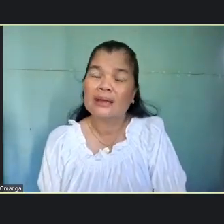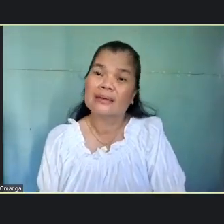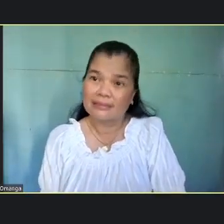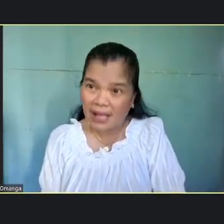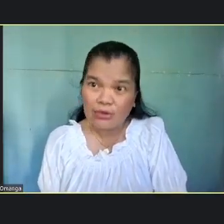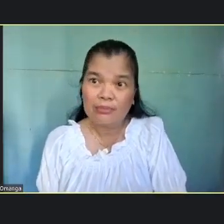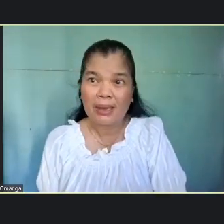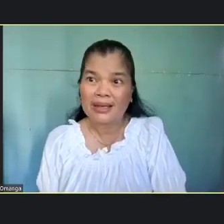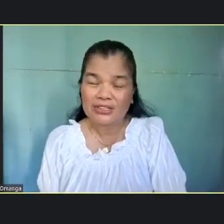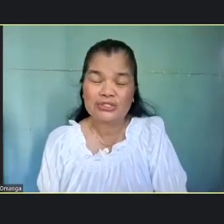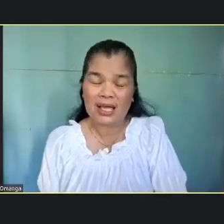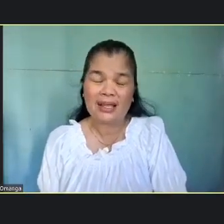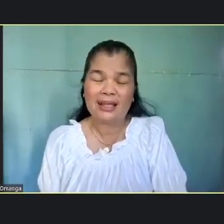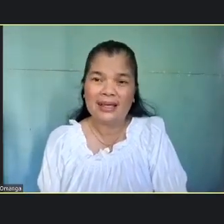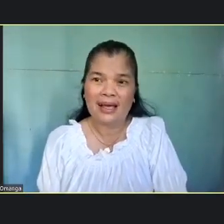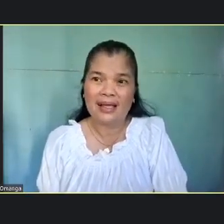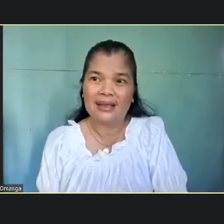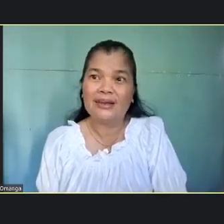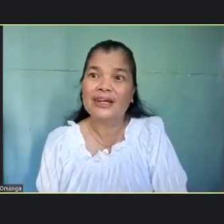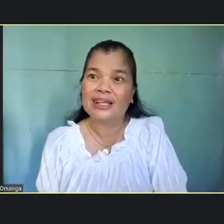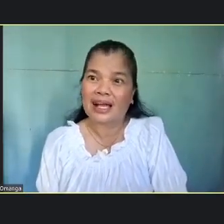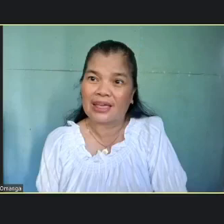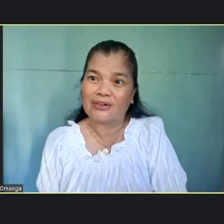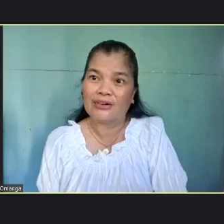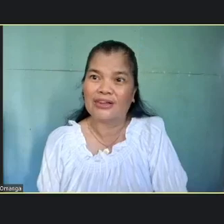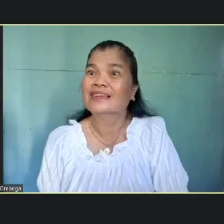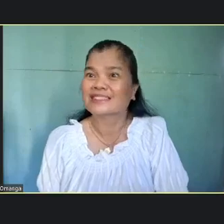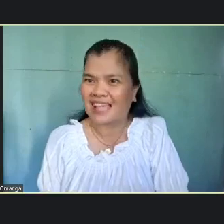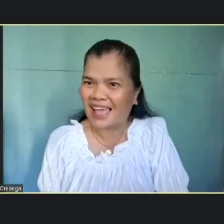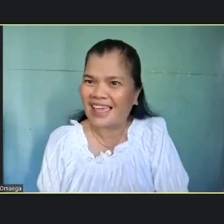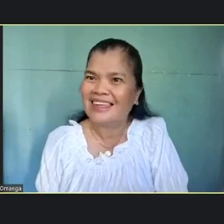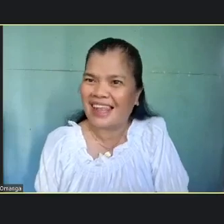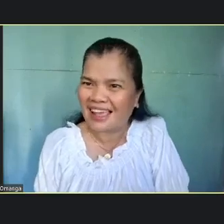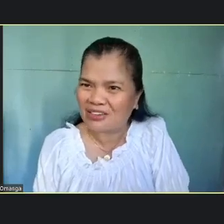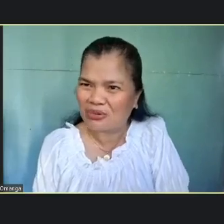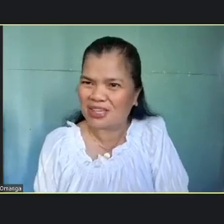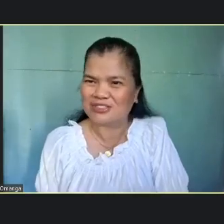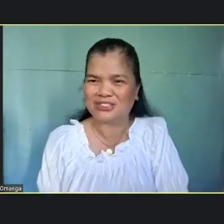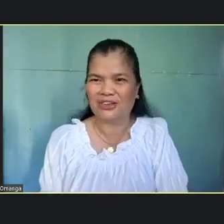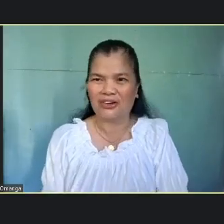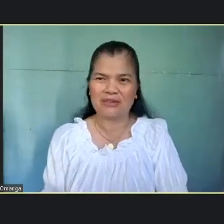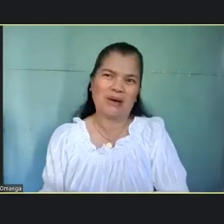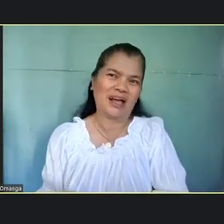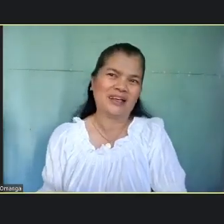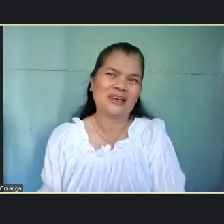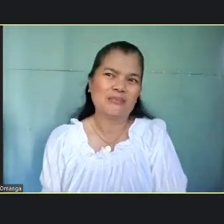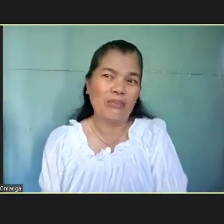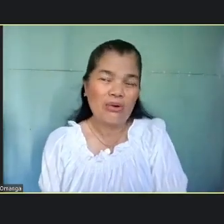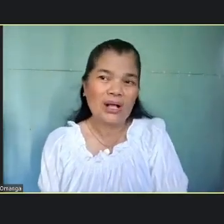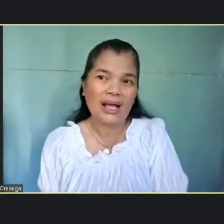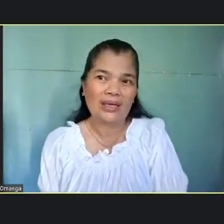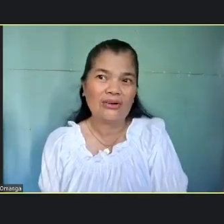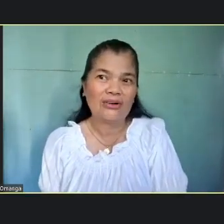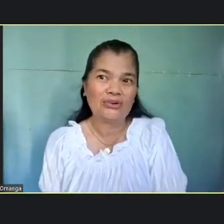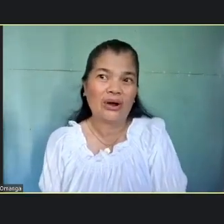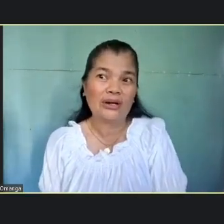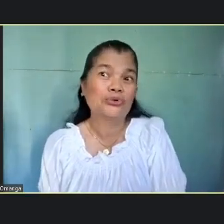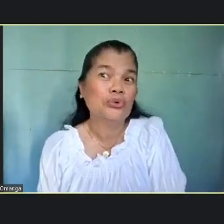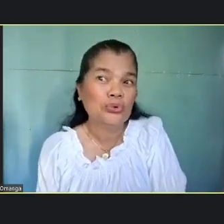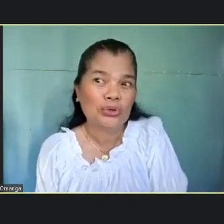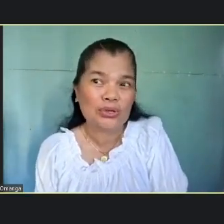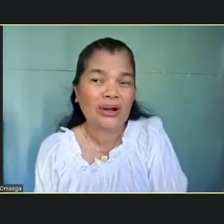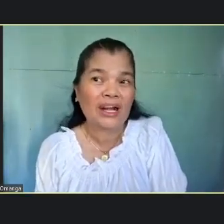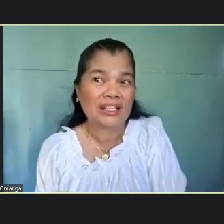kundi, ngayon may additional learning na kayo. Sign language. O, di ba? Bongga kayo. You